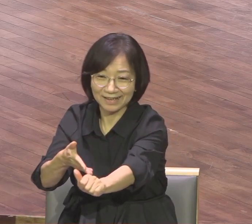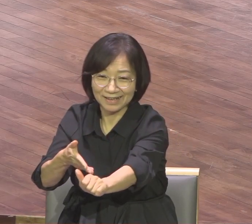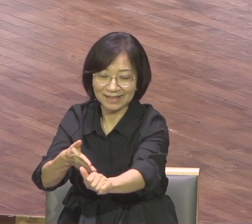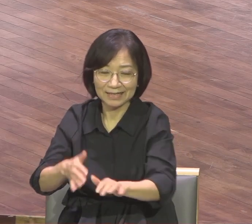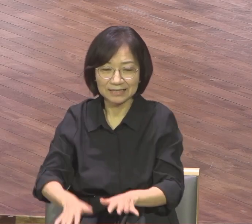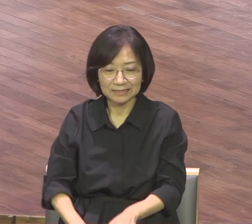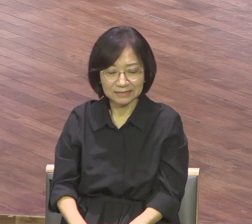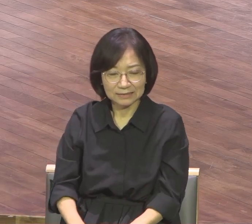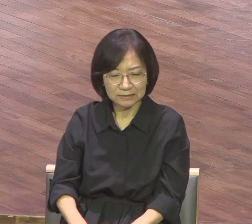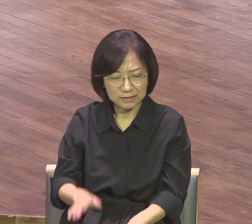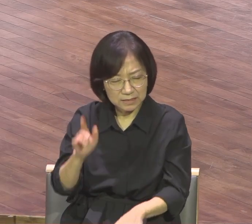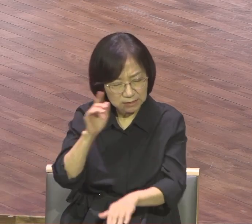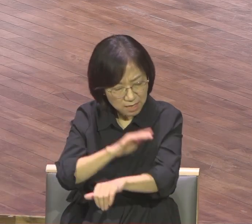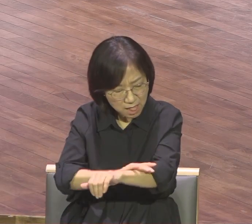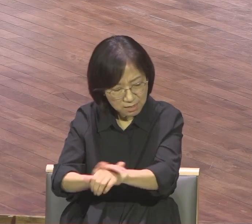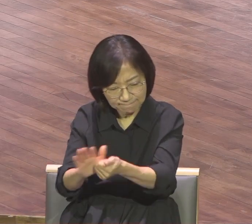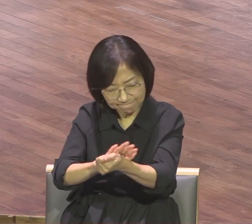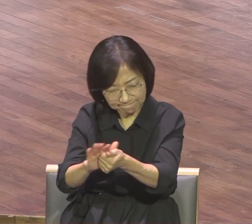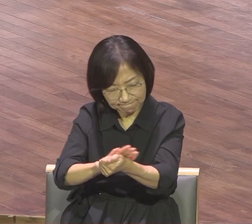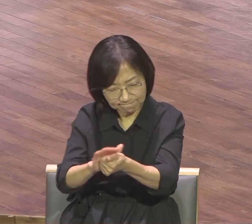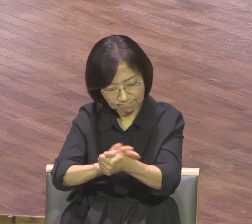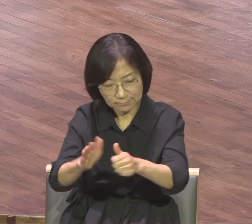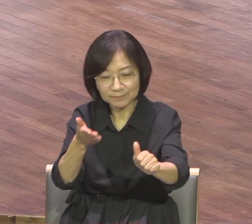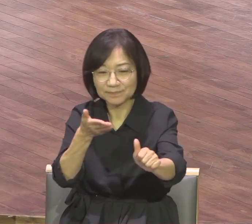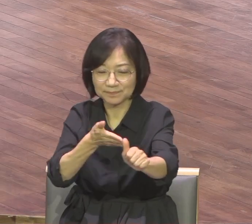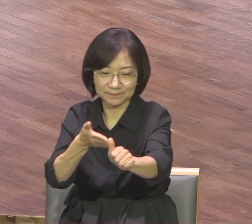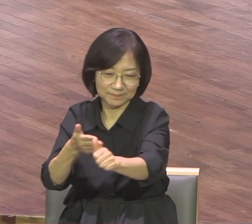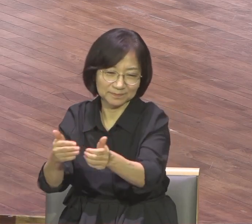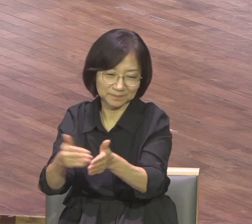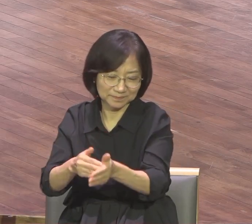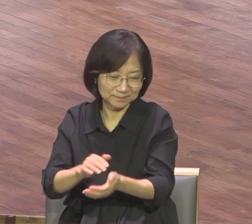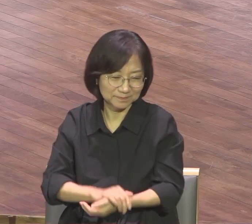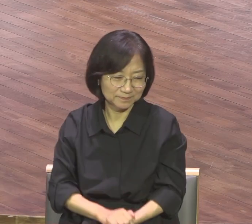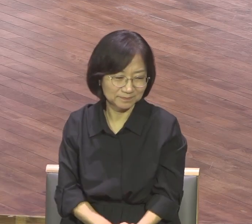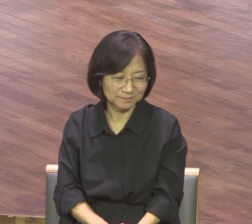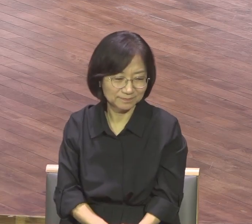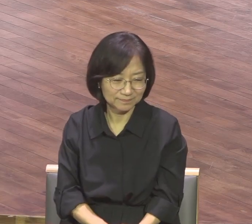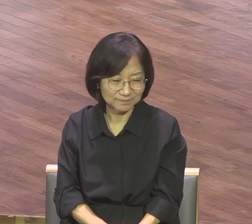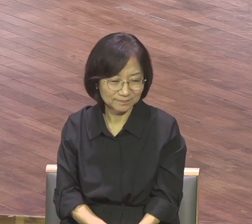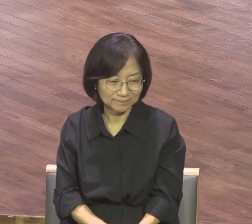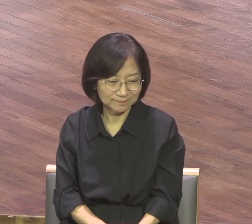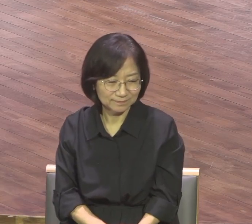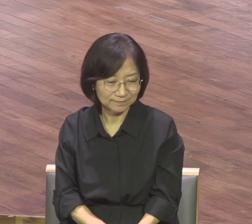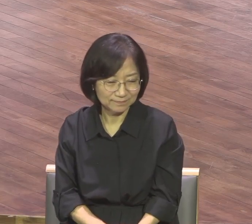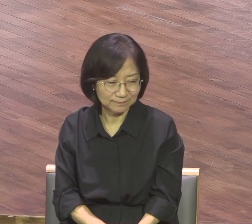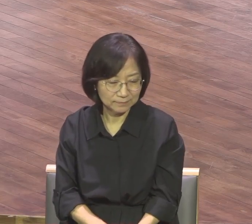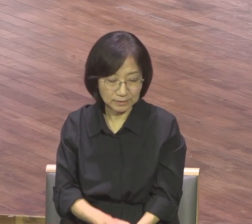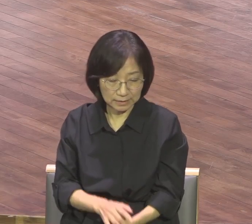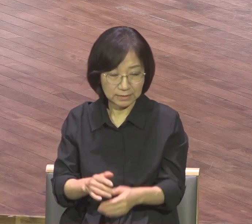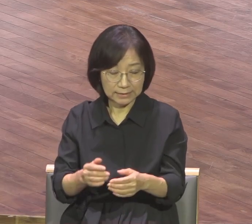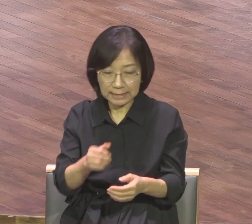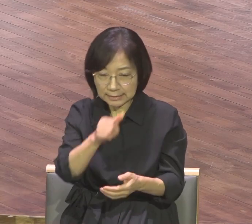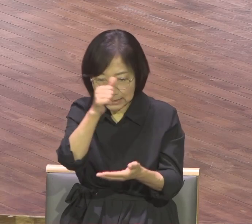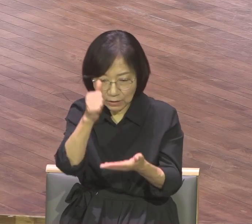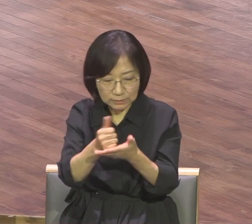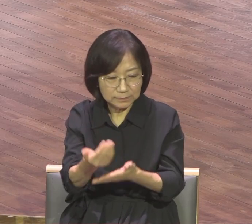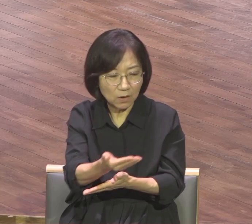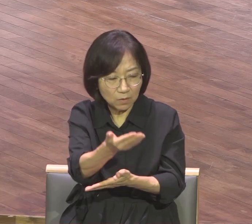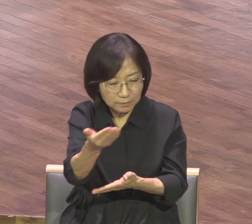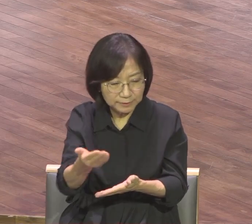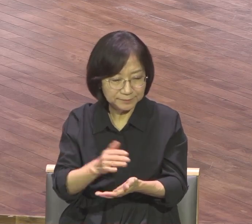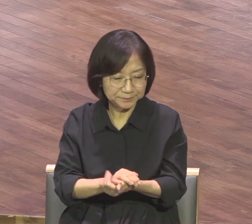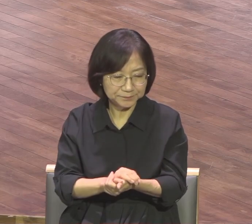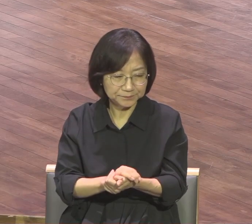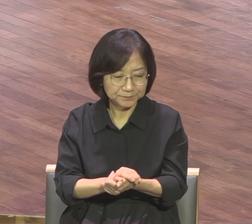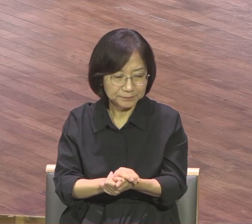잘 그렇게 케어해라. 자, 여러분은 각자를 위해서 또는 온 양떼를 위해서 삼가라. 성령이